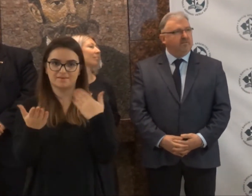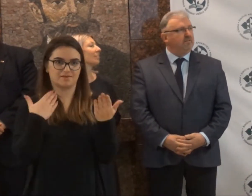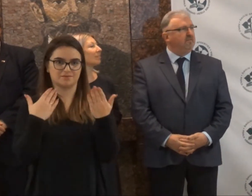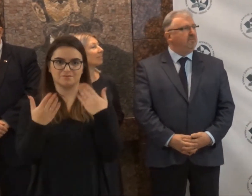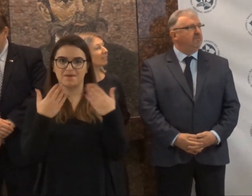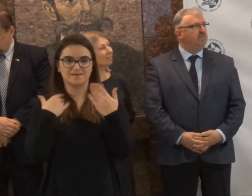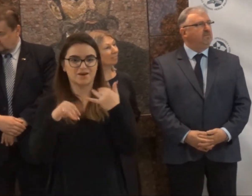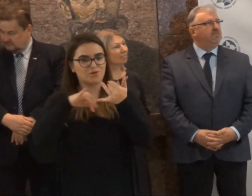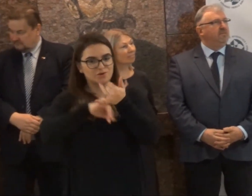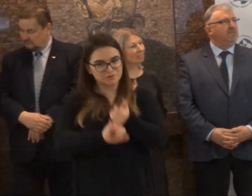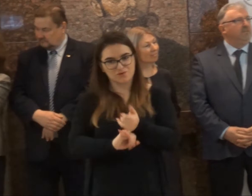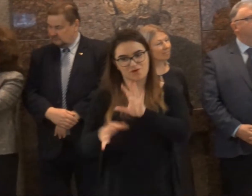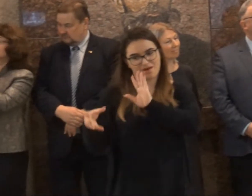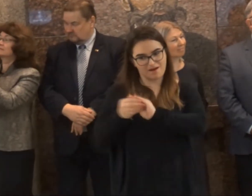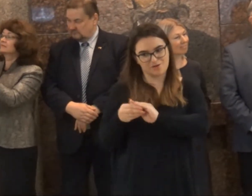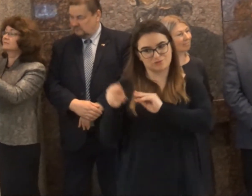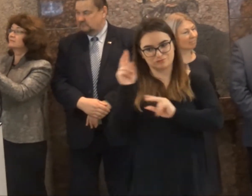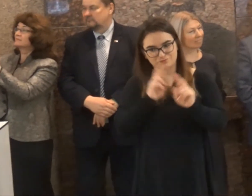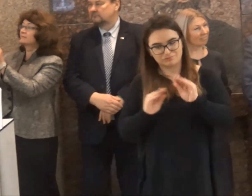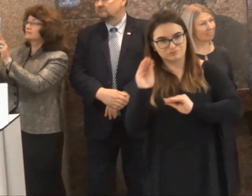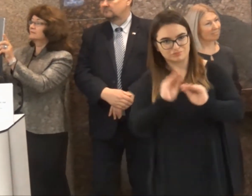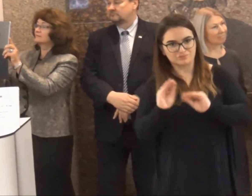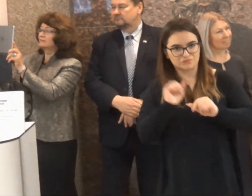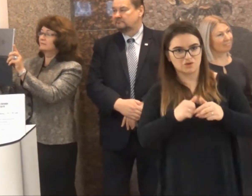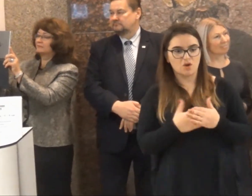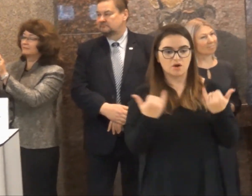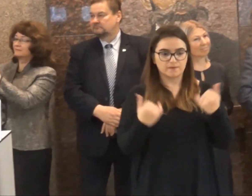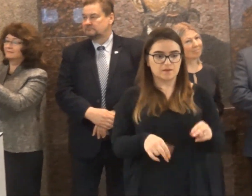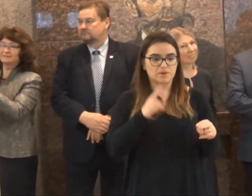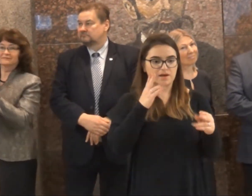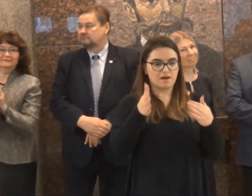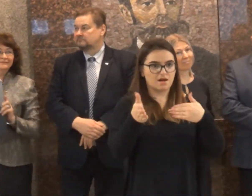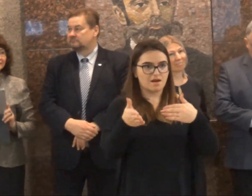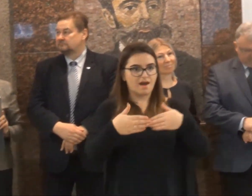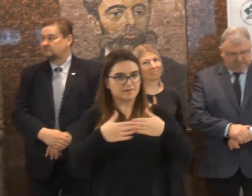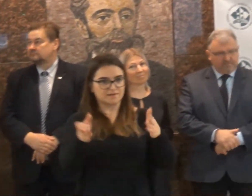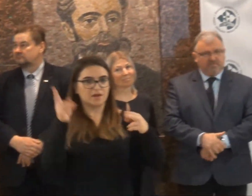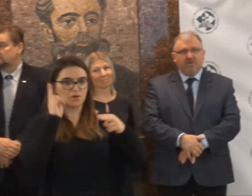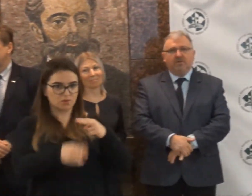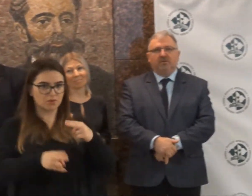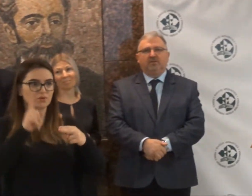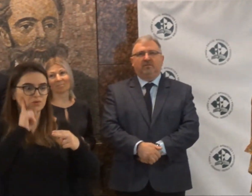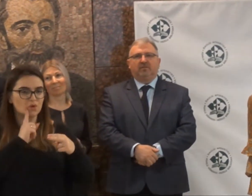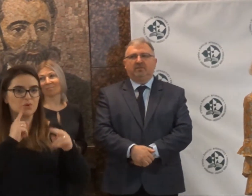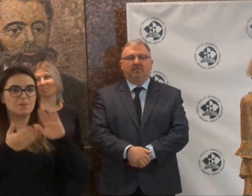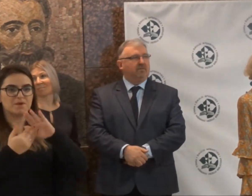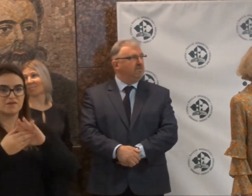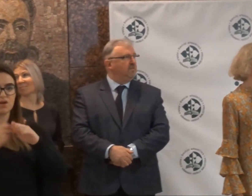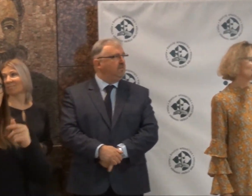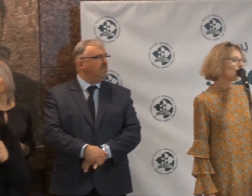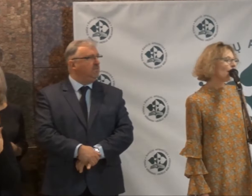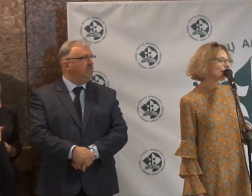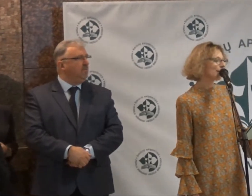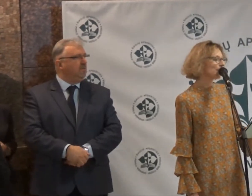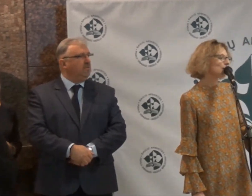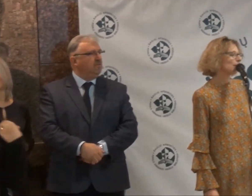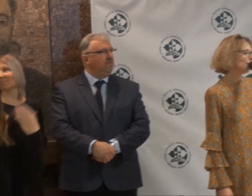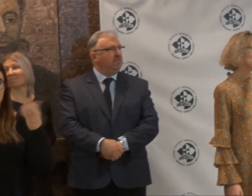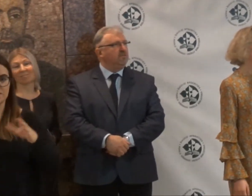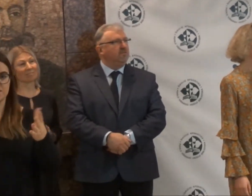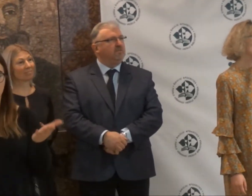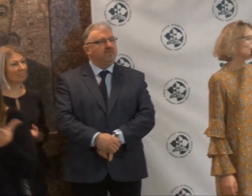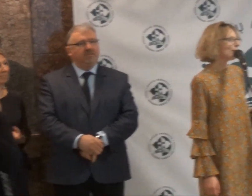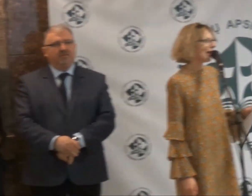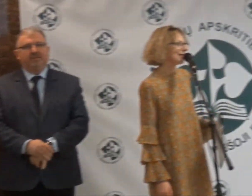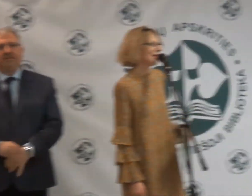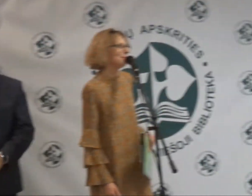bendrauti ir kurti istoriją kartu. Na, o dabar užbaigti mūsų atidarymą, vėlgi kviečiu Šiaulių miesto savivaldybės globos namų